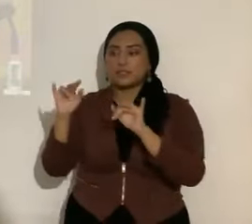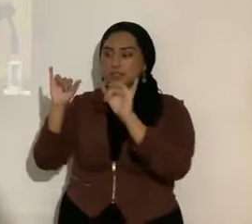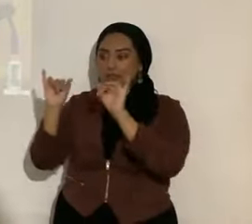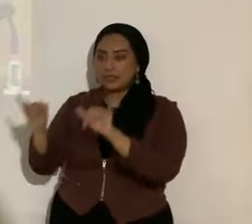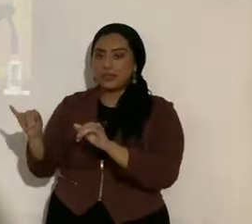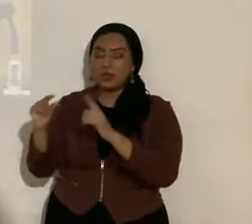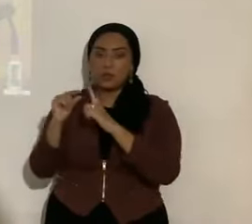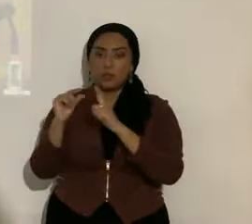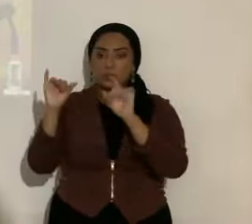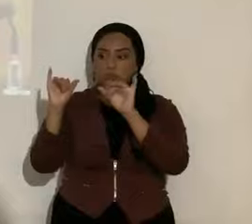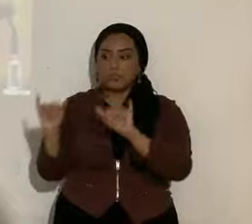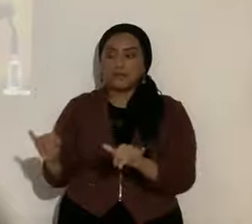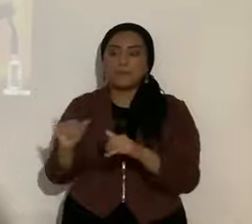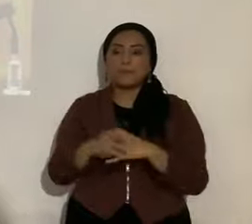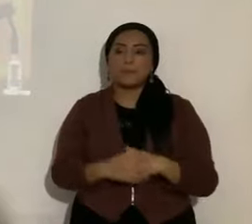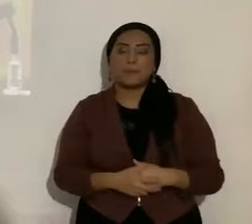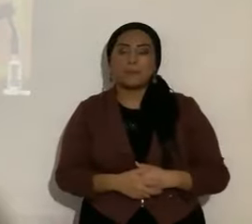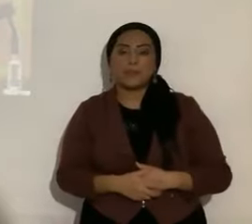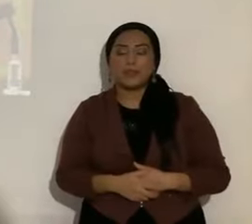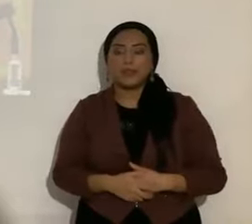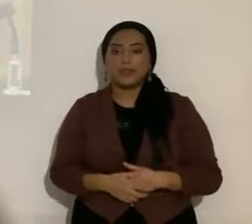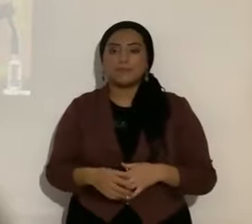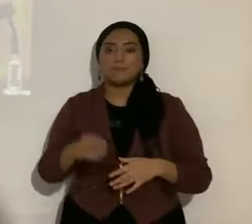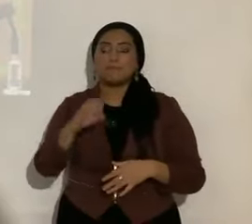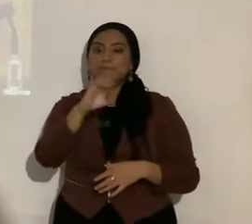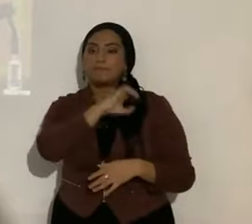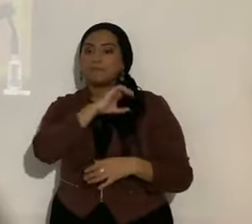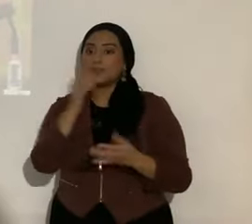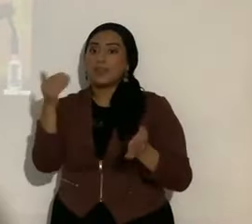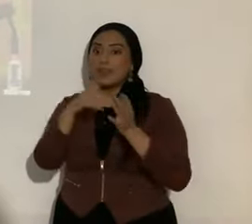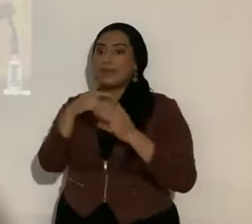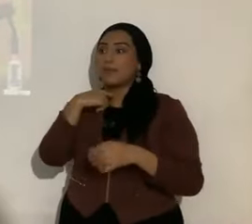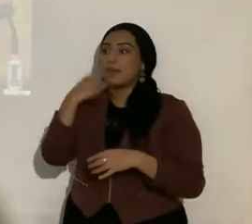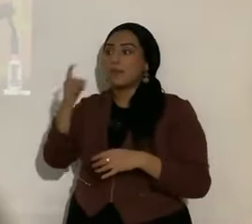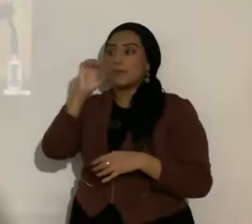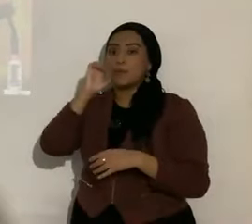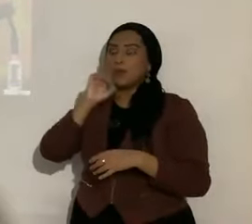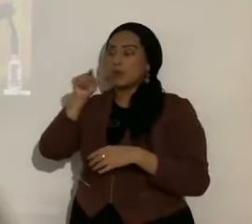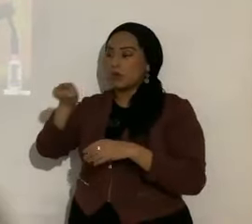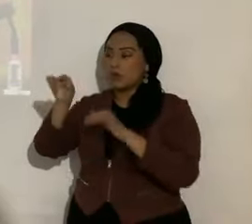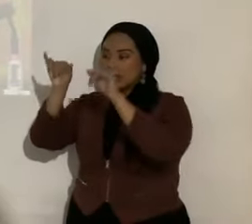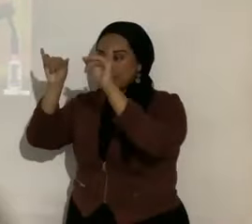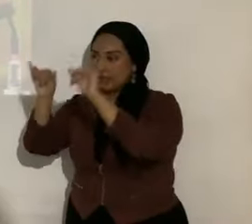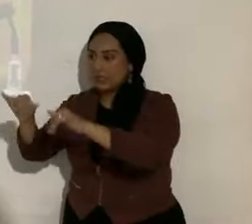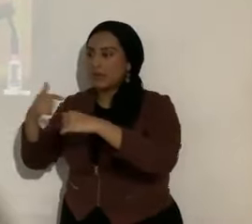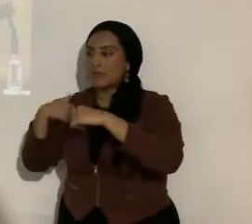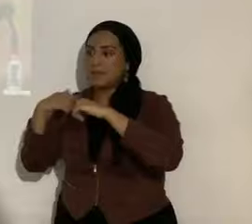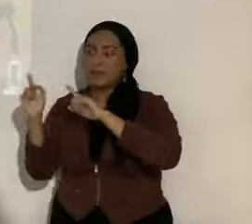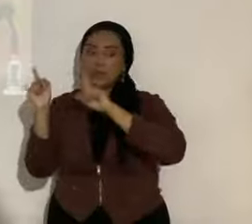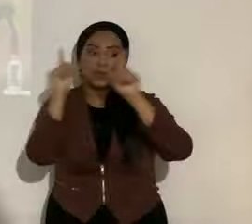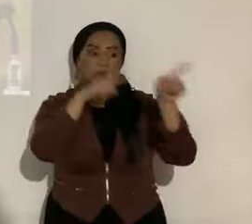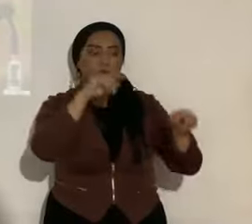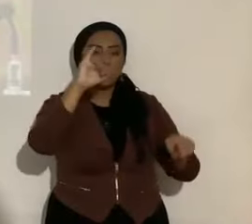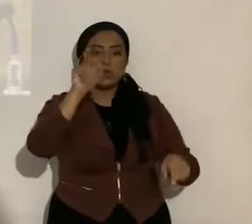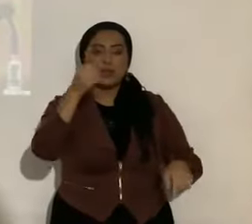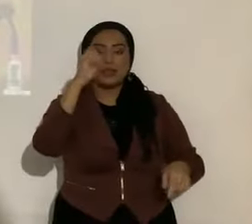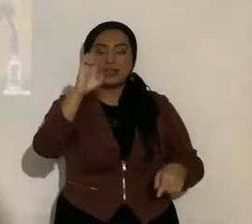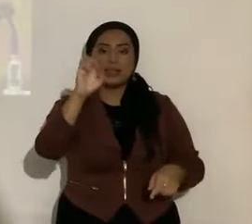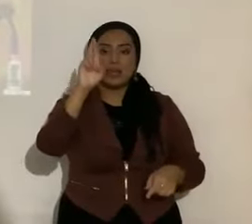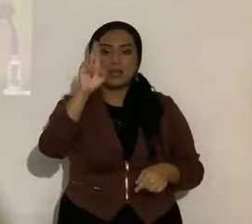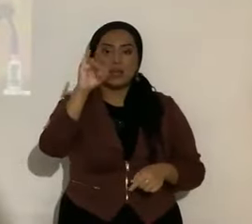quédate en el verso 4. Y Elías le volvió a decir a Eliseo: quédate aquí ahora, porque Yahweh me ha enviado a Jericó. Y él le dijo: